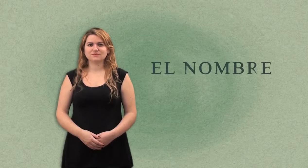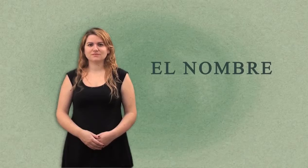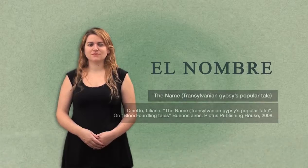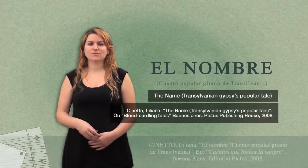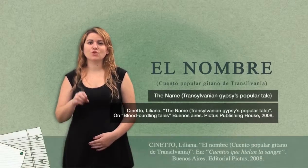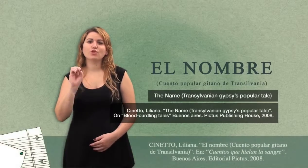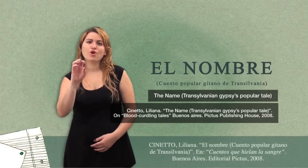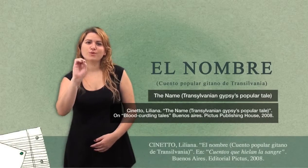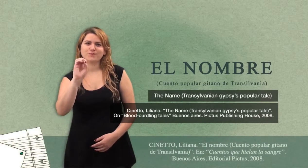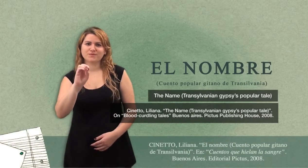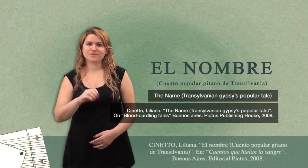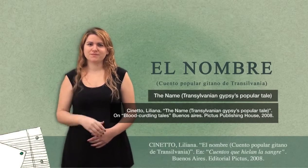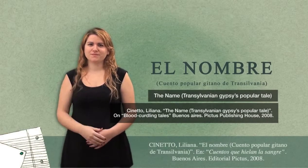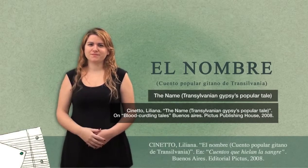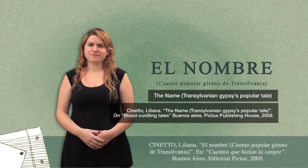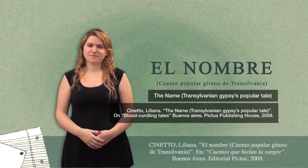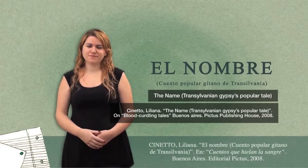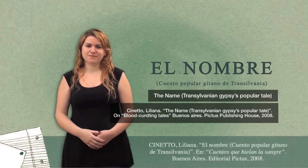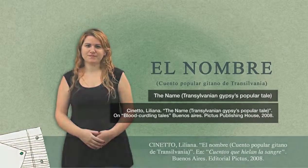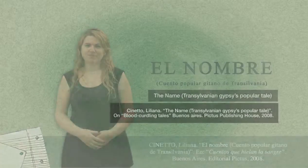El nombre. Cuento popular gitano de Transilvania.